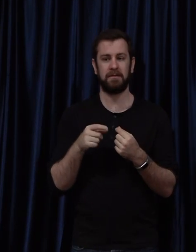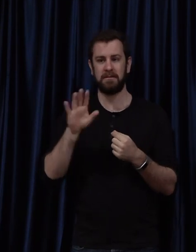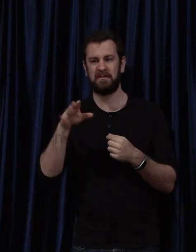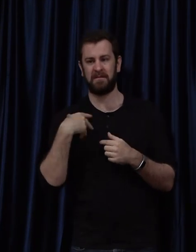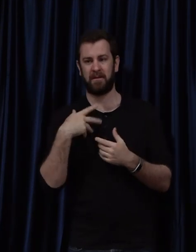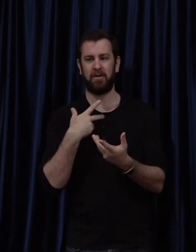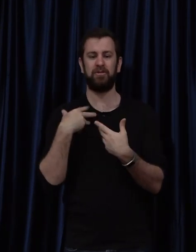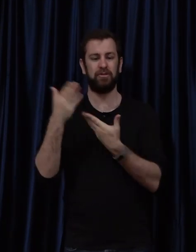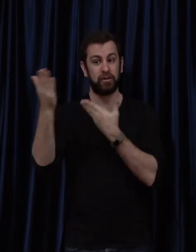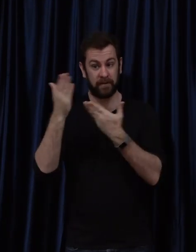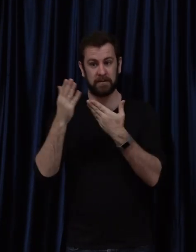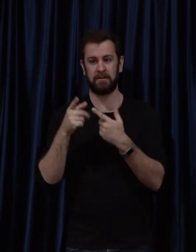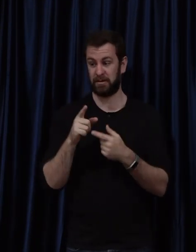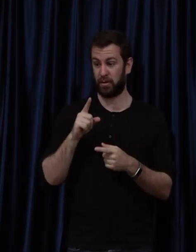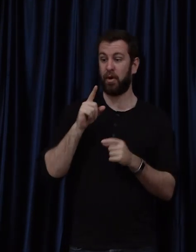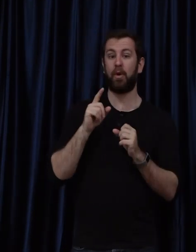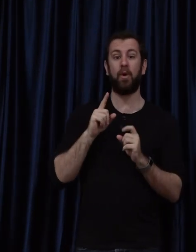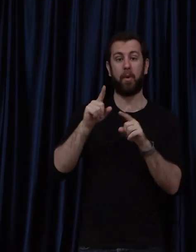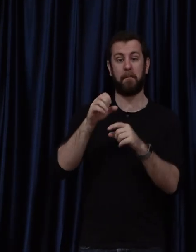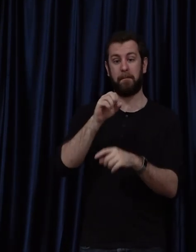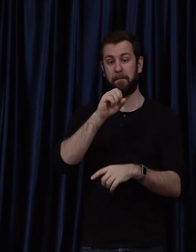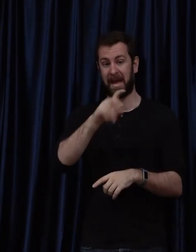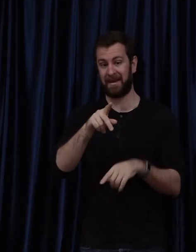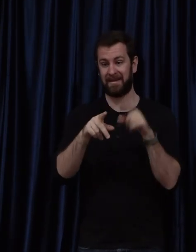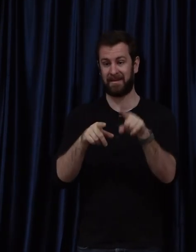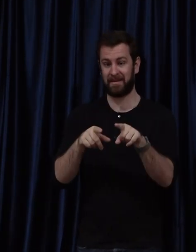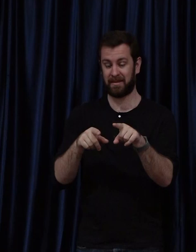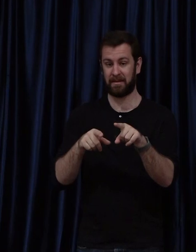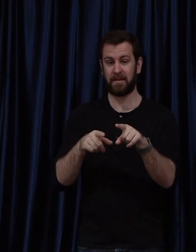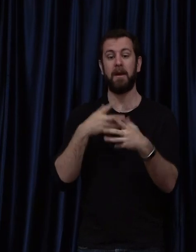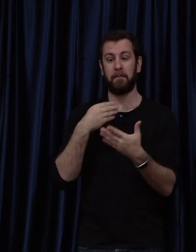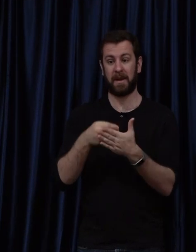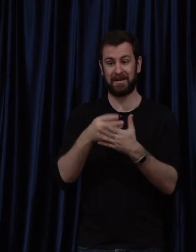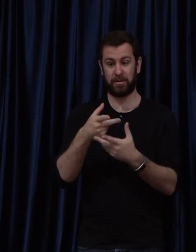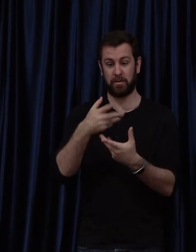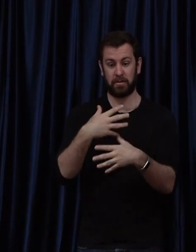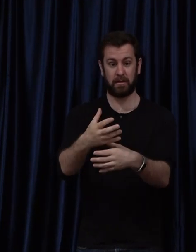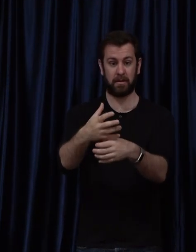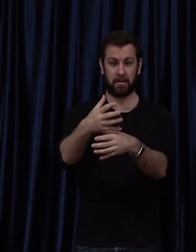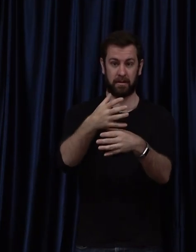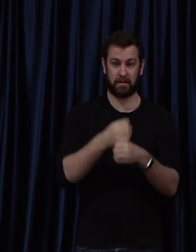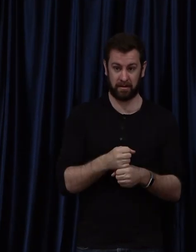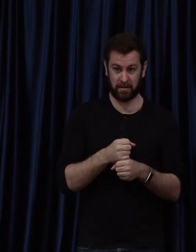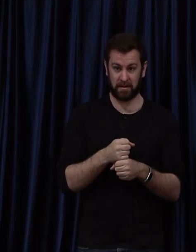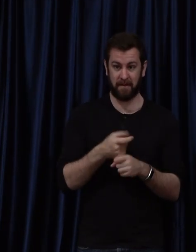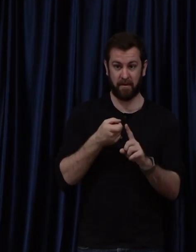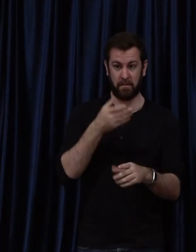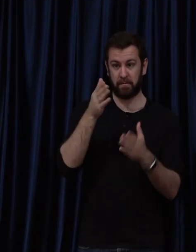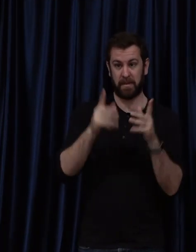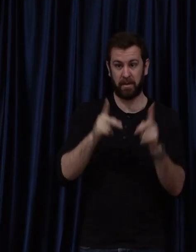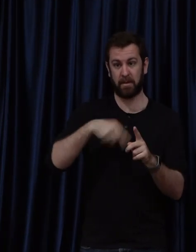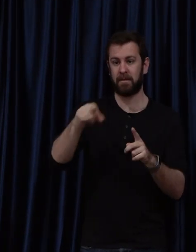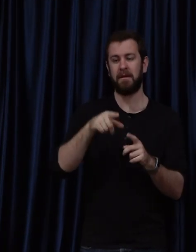رِحَالِهِمْ. When you go back and these people leave, the money taken from them, put it back in their